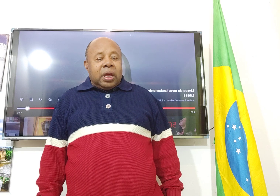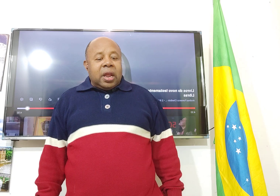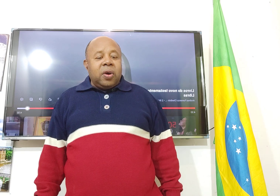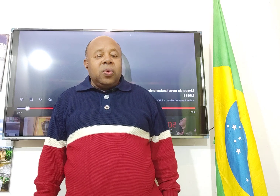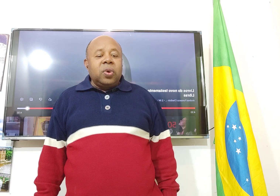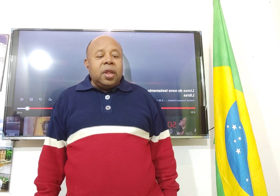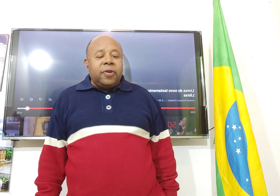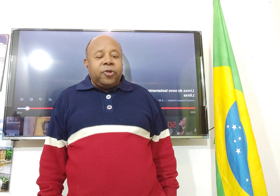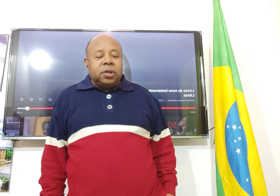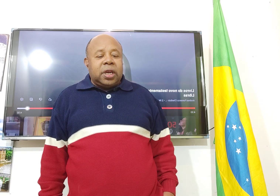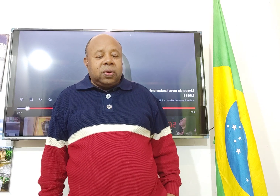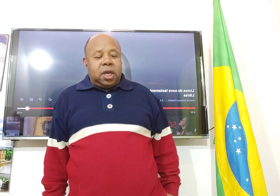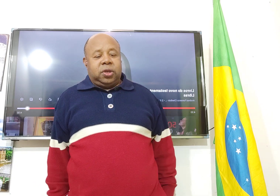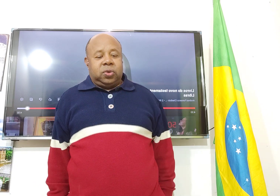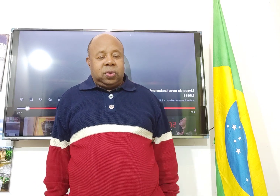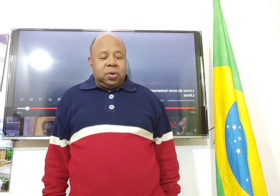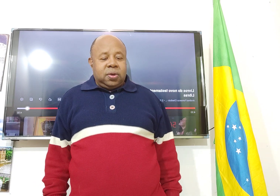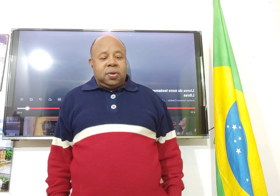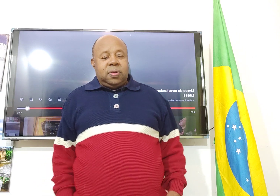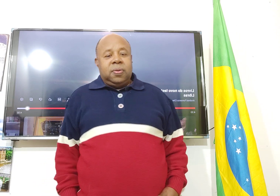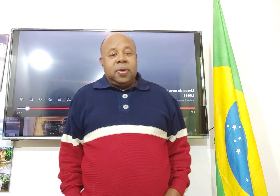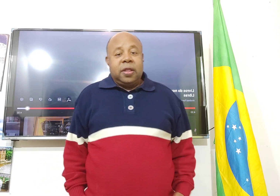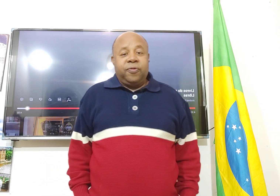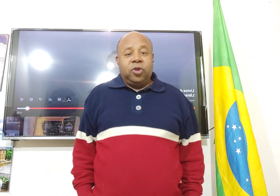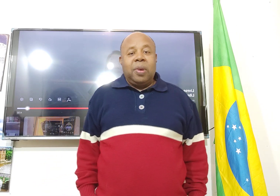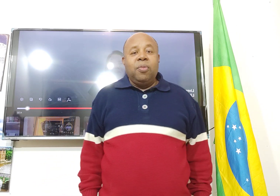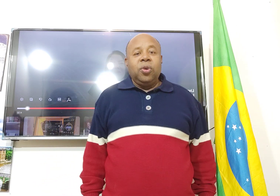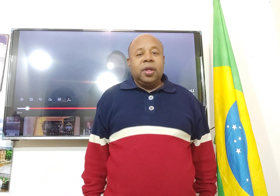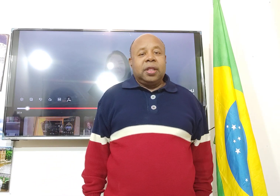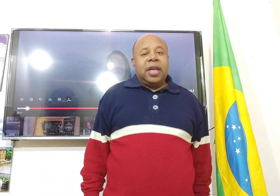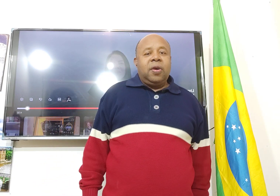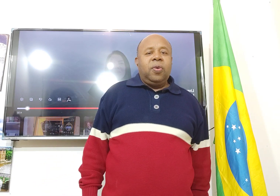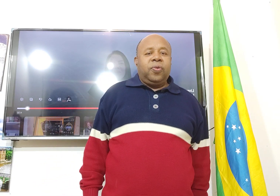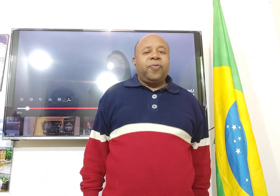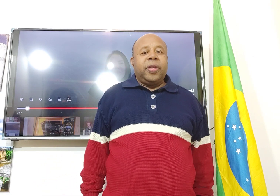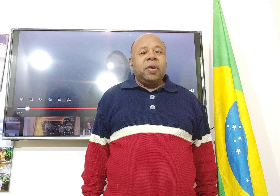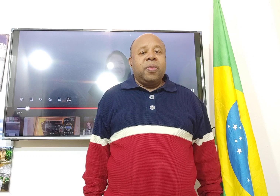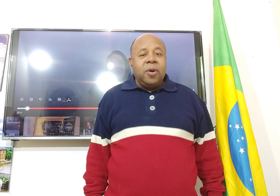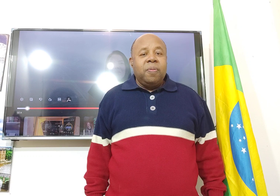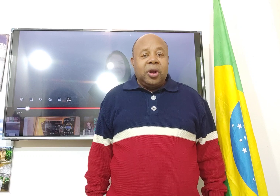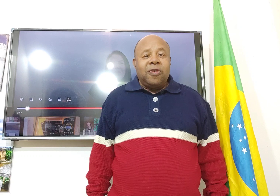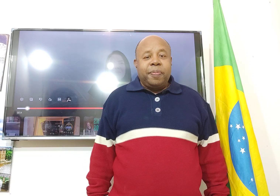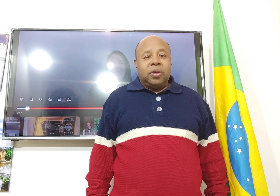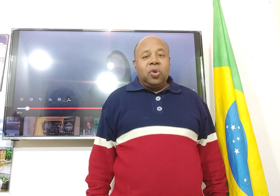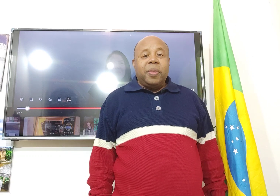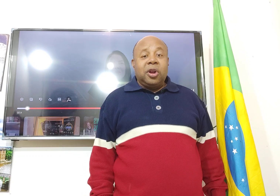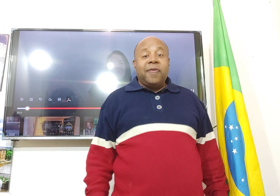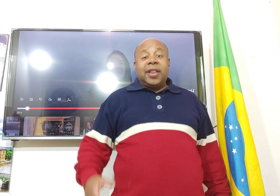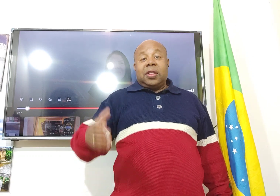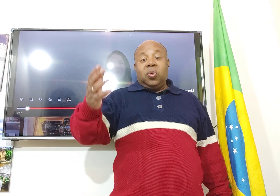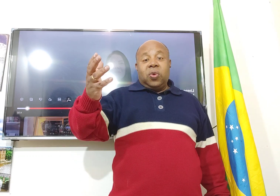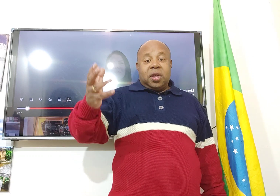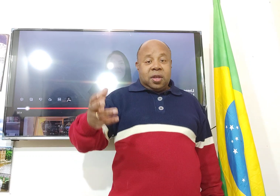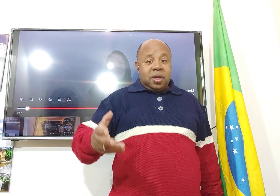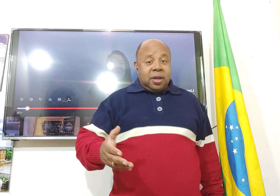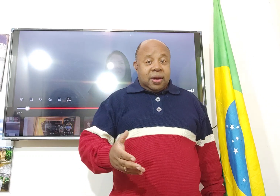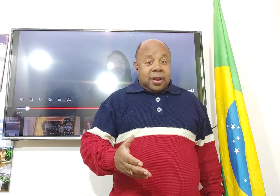Não, eu não queria forçar o texto. Né? Se fosse uma música, até eu faria uma nova pessoa, uma nova criatura. Né?